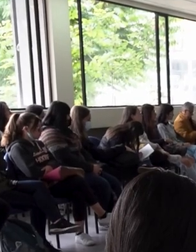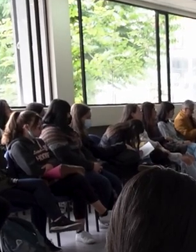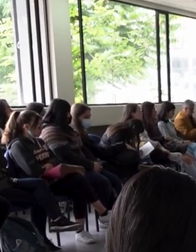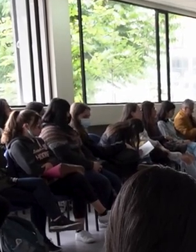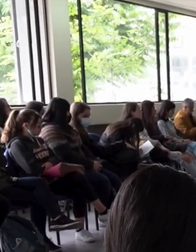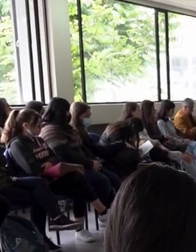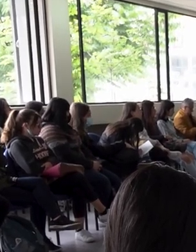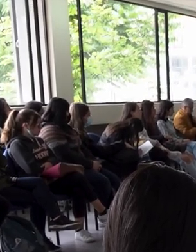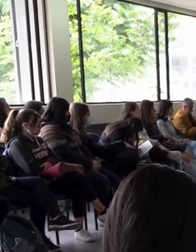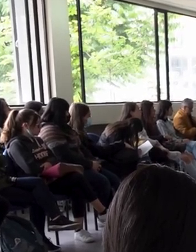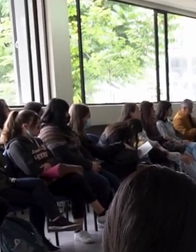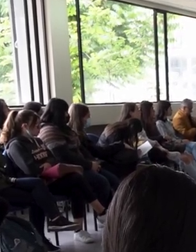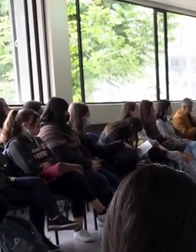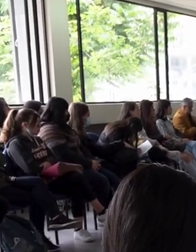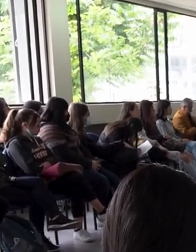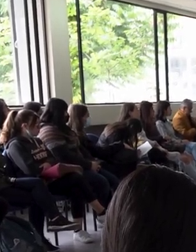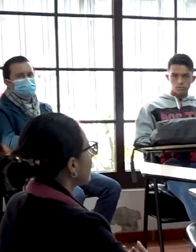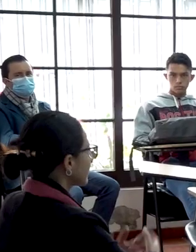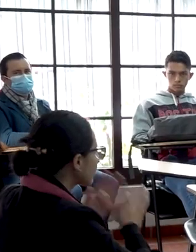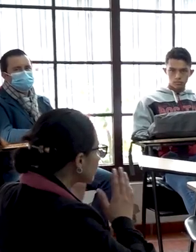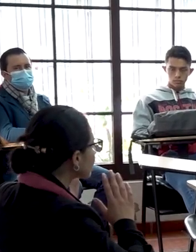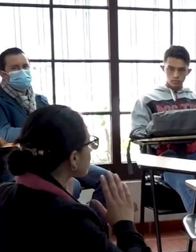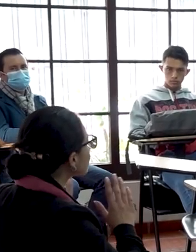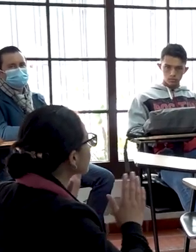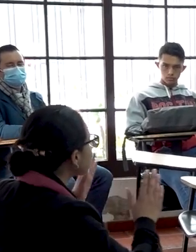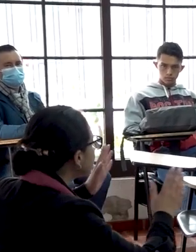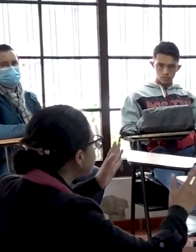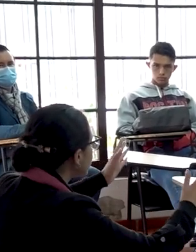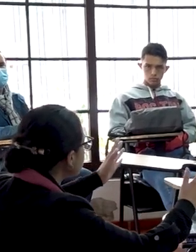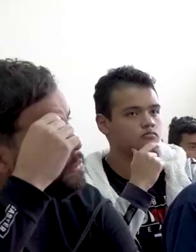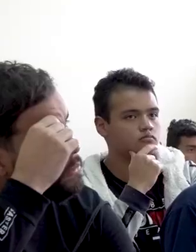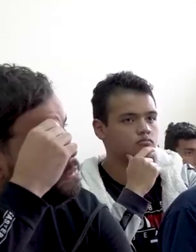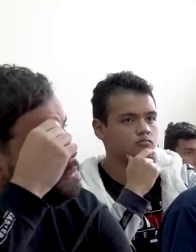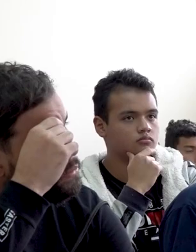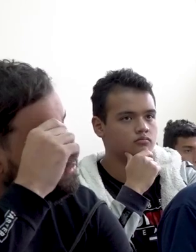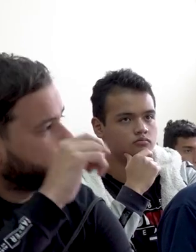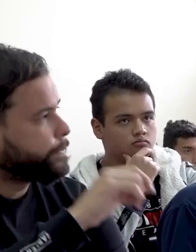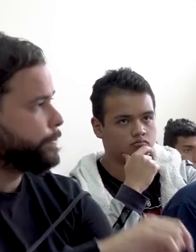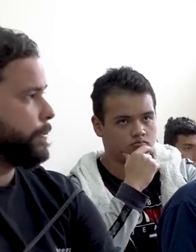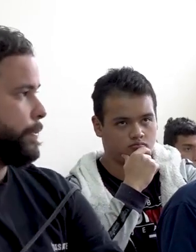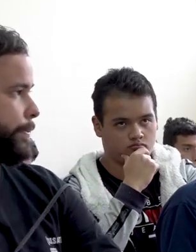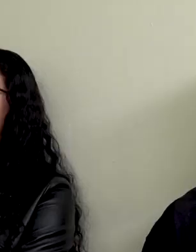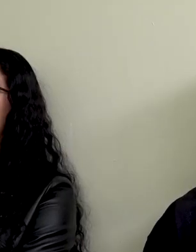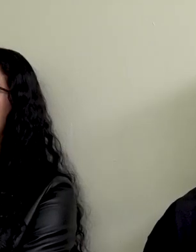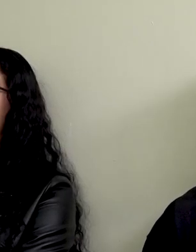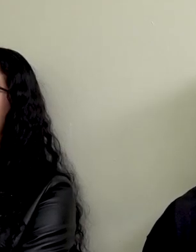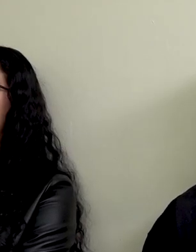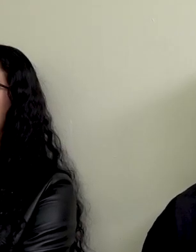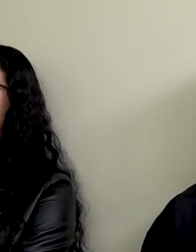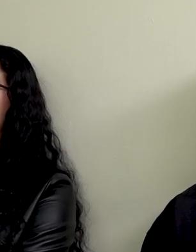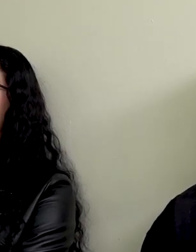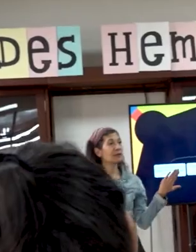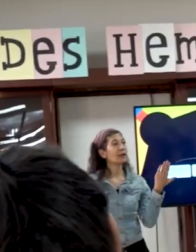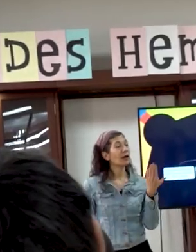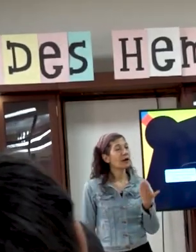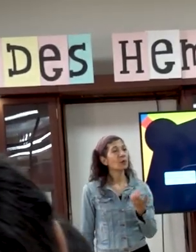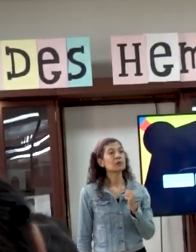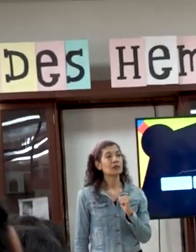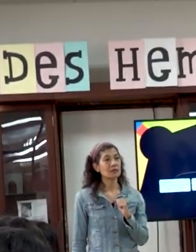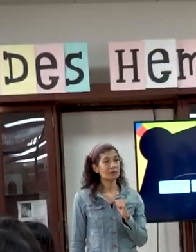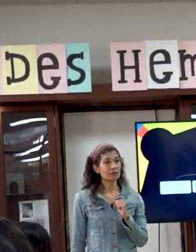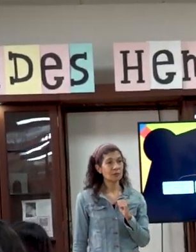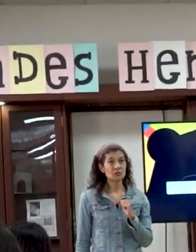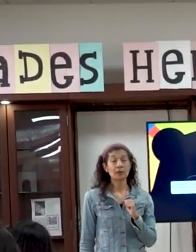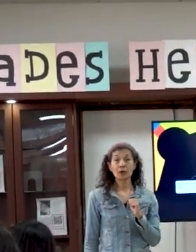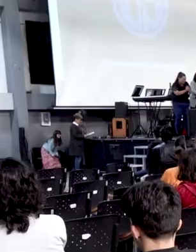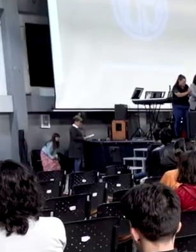este proyecto de nación. Pero también para emanciparnos necesitamos estar en conexión con